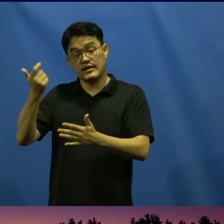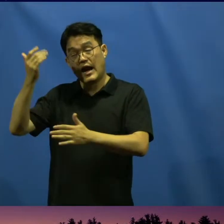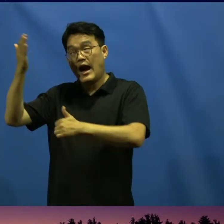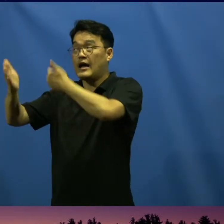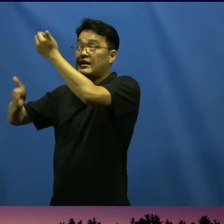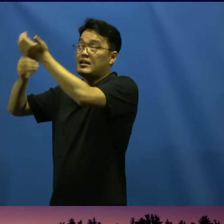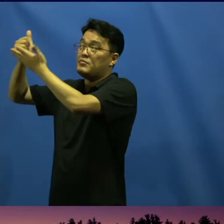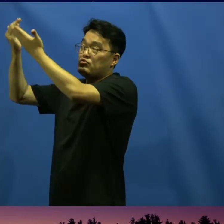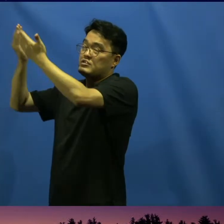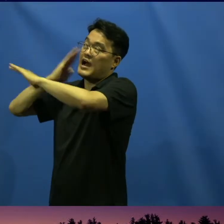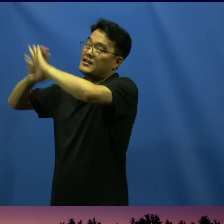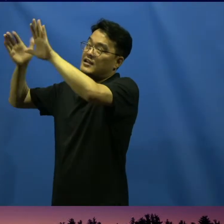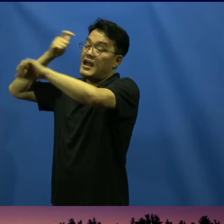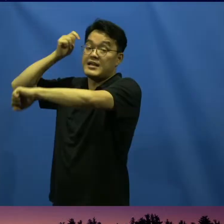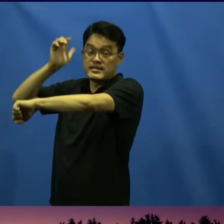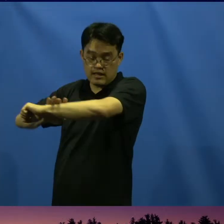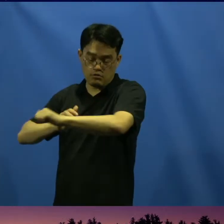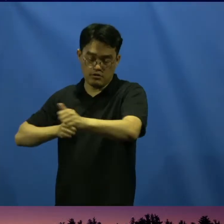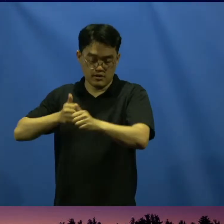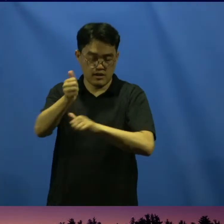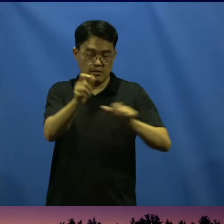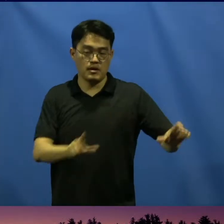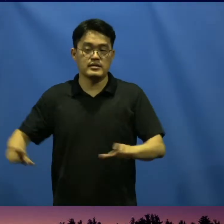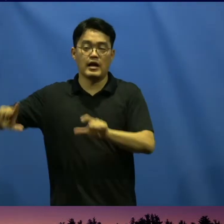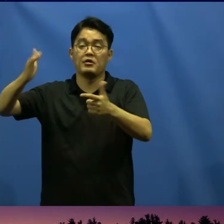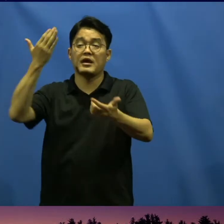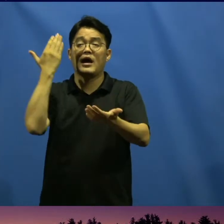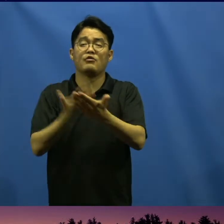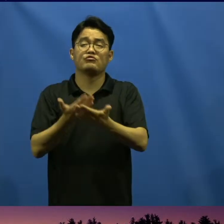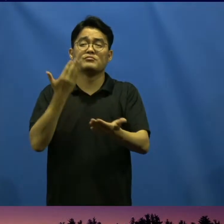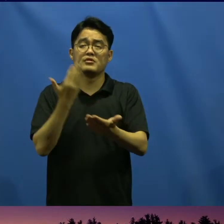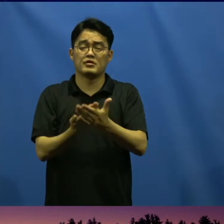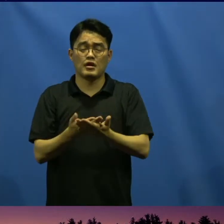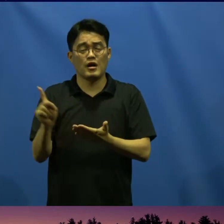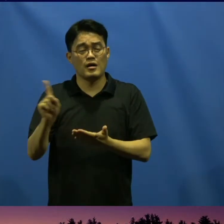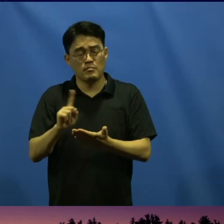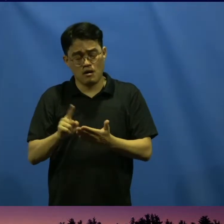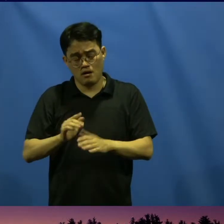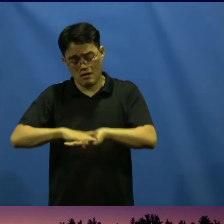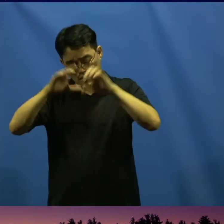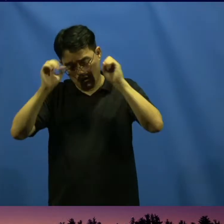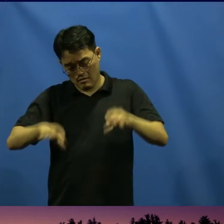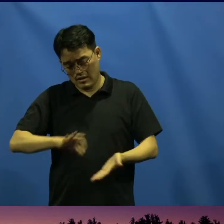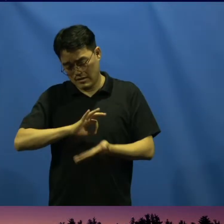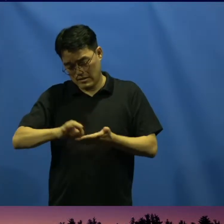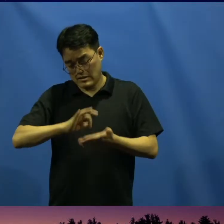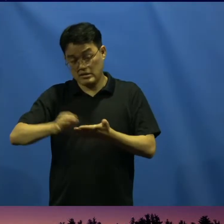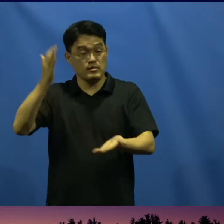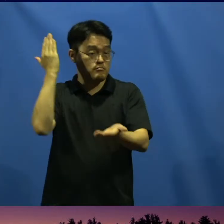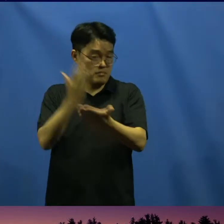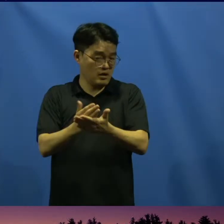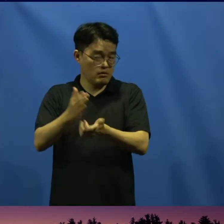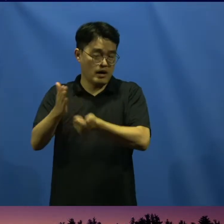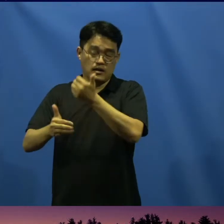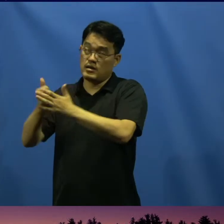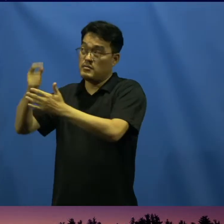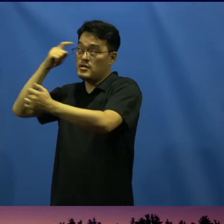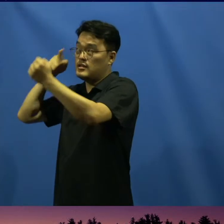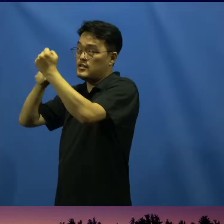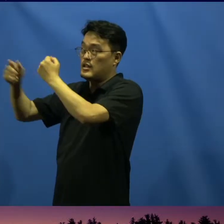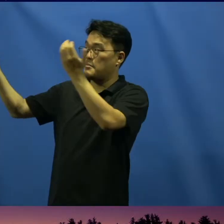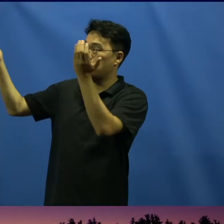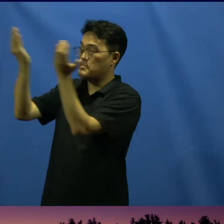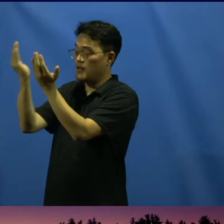능히 승리하며 살게 하여 주시옵소서. 낭비함 없이 하나님의 뜻을 알고 그 뜻에 합당한 삶을 살아가는 저희들의